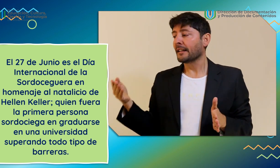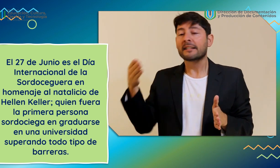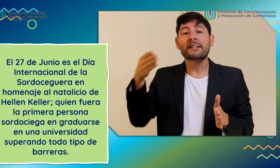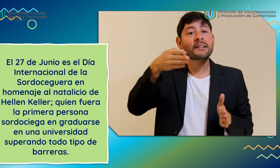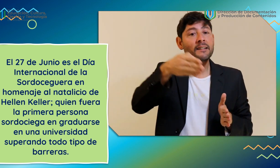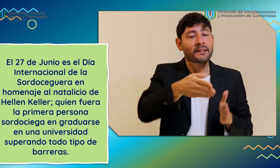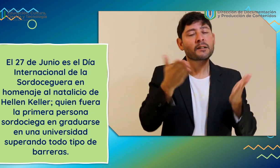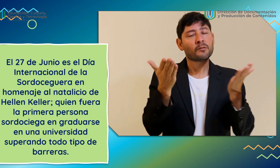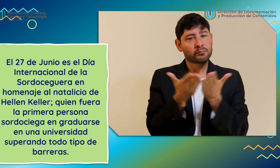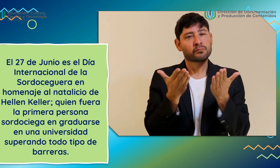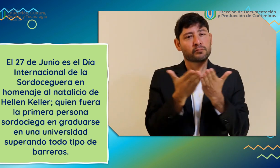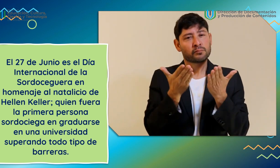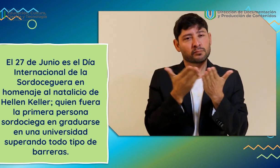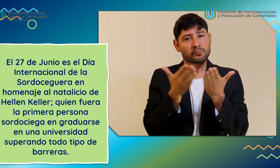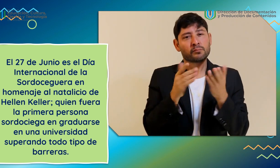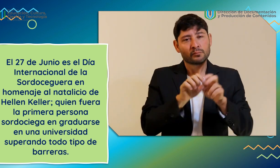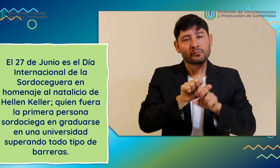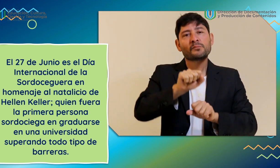barreras